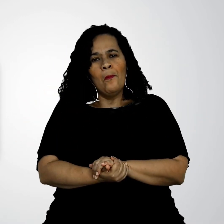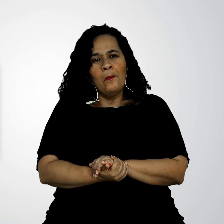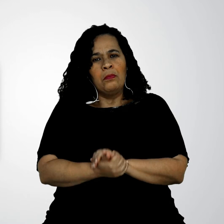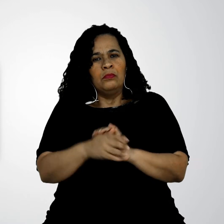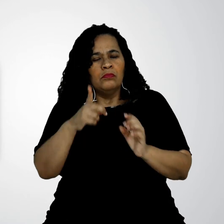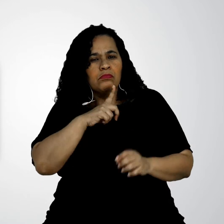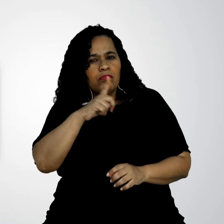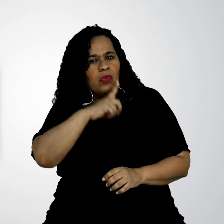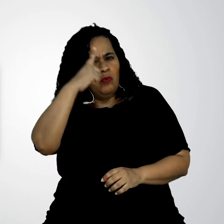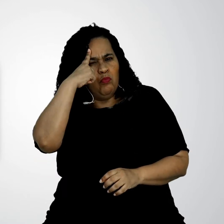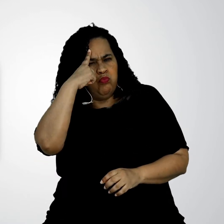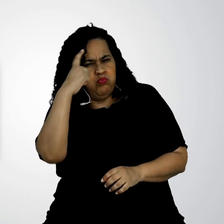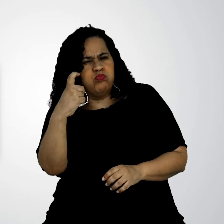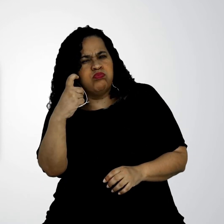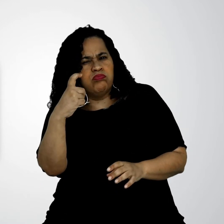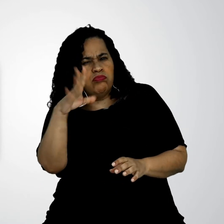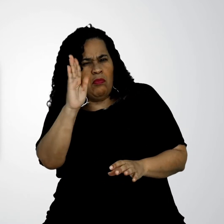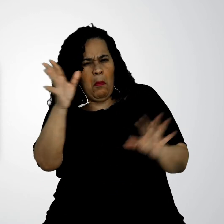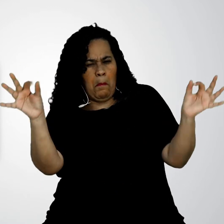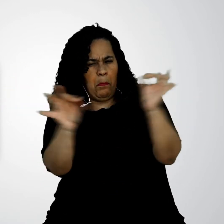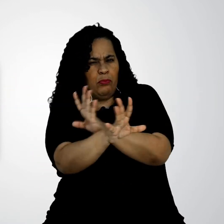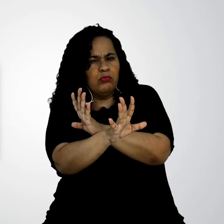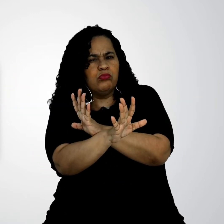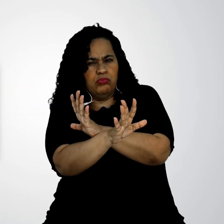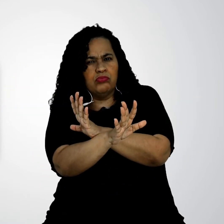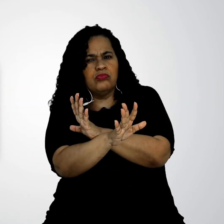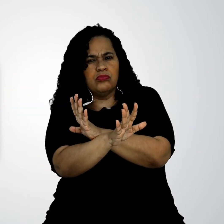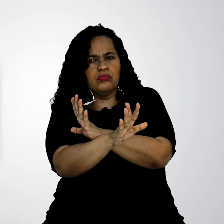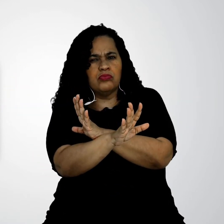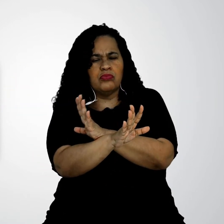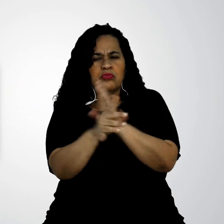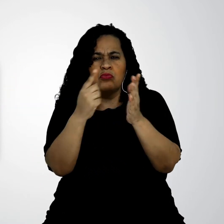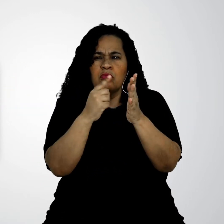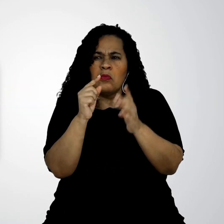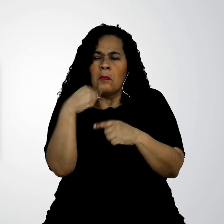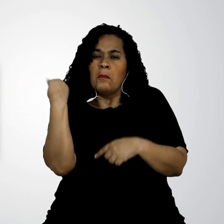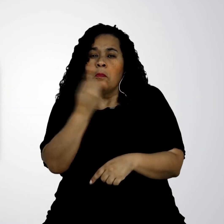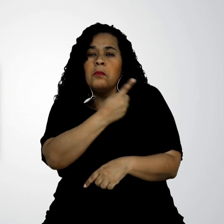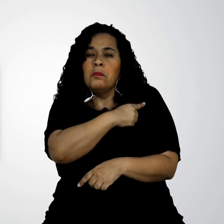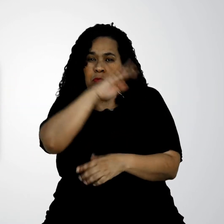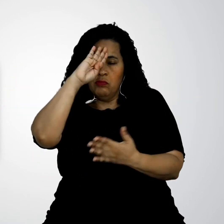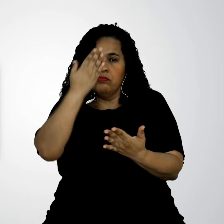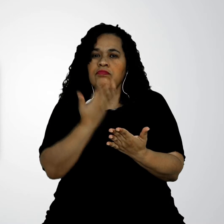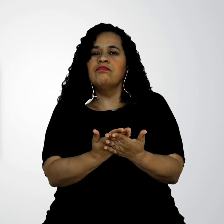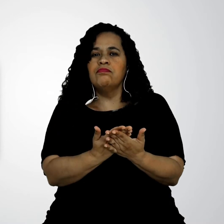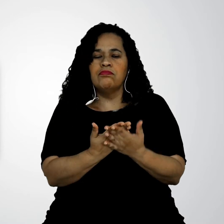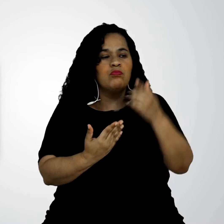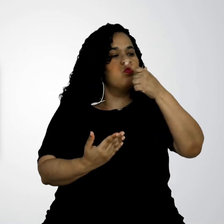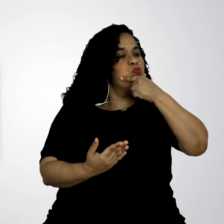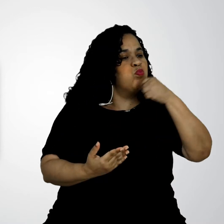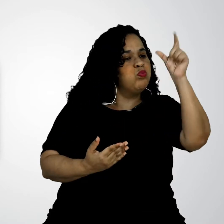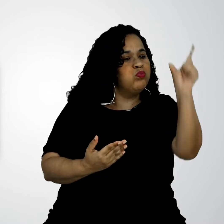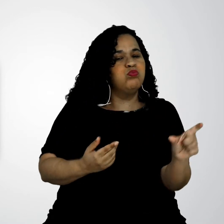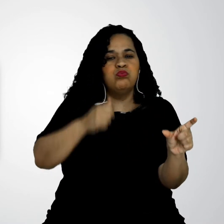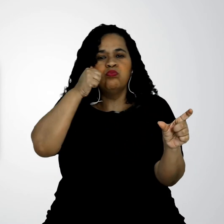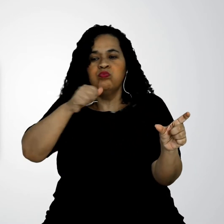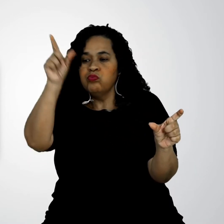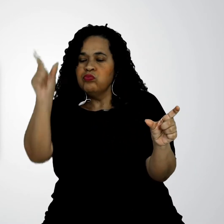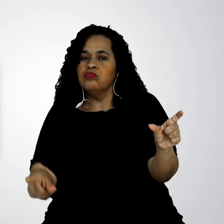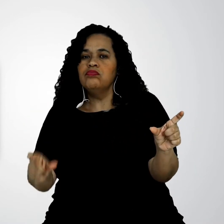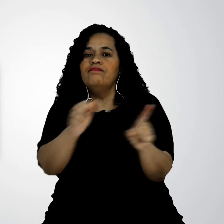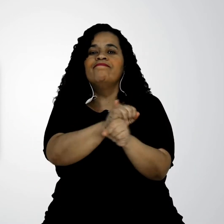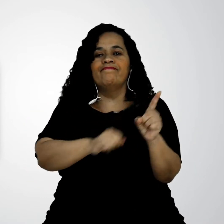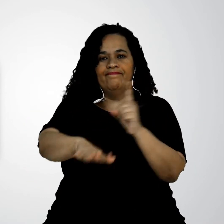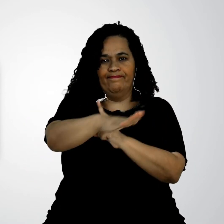ideia pronta a respeito disso que a gente faz, definindo o que o ser humano vai ser no contexto social a partir